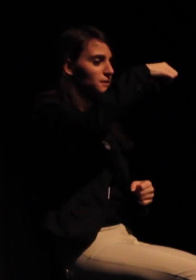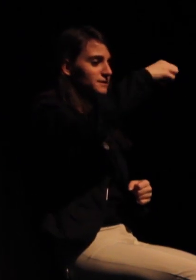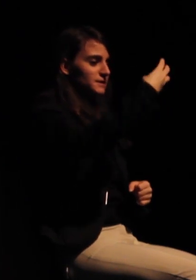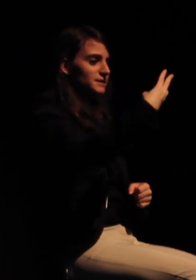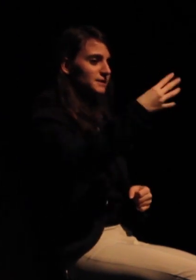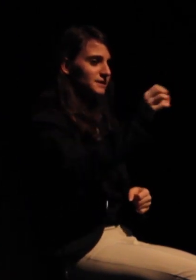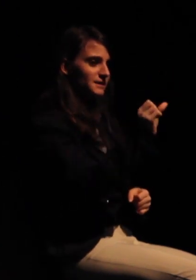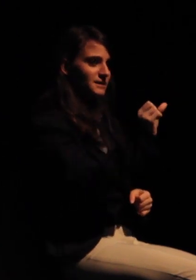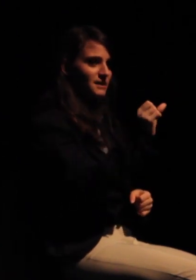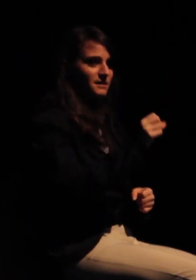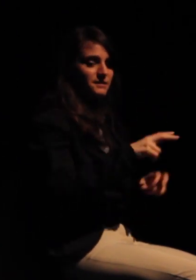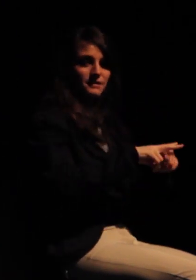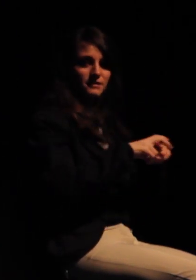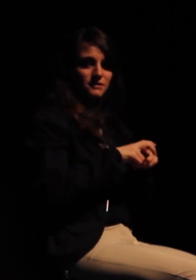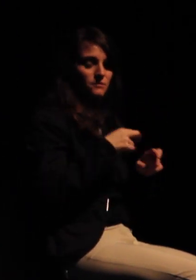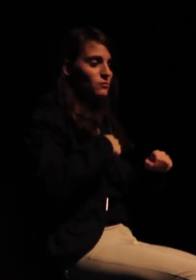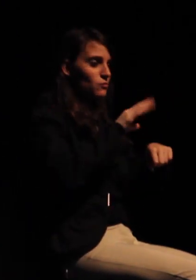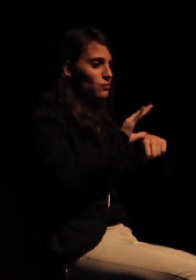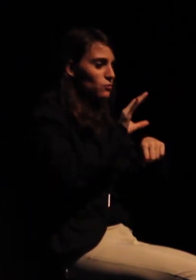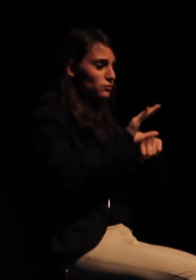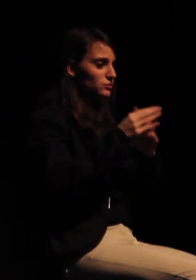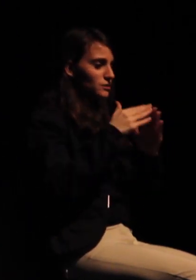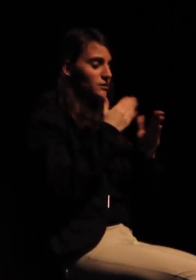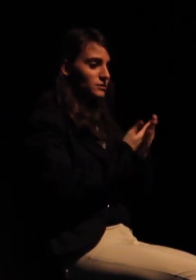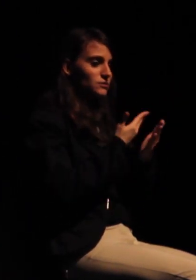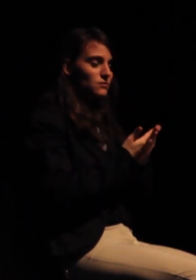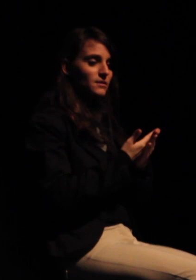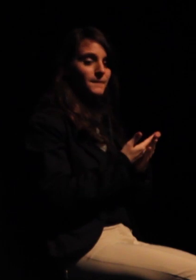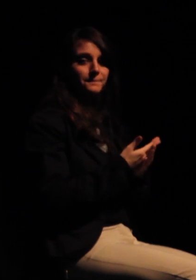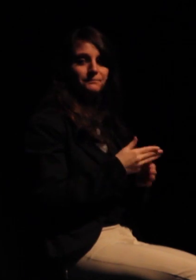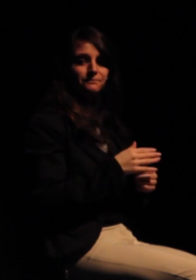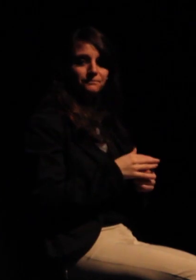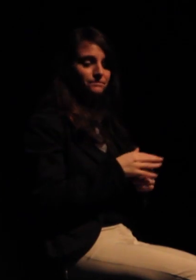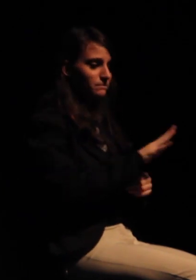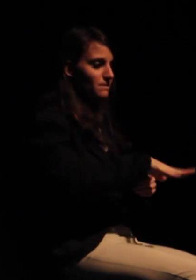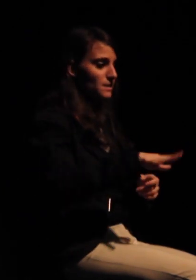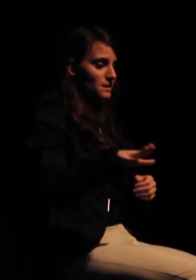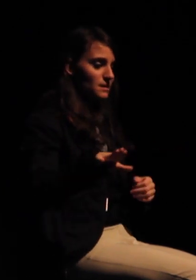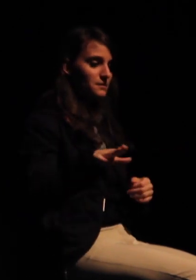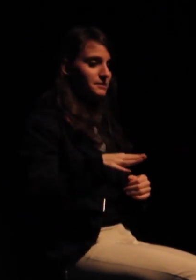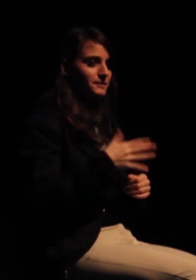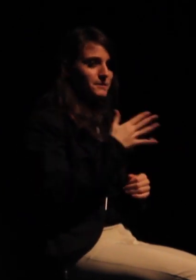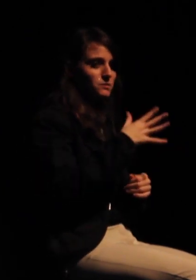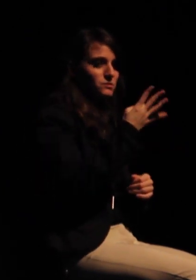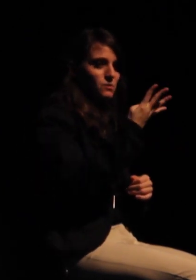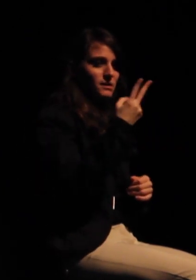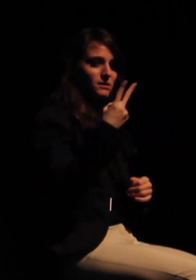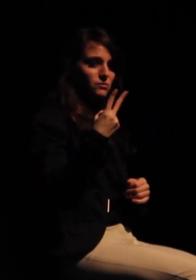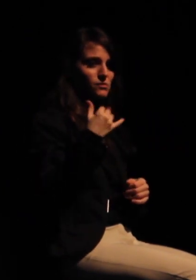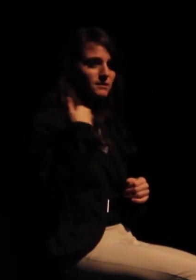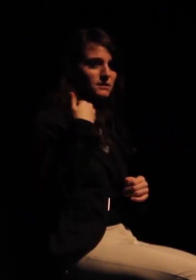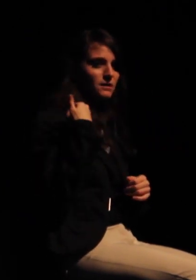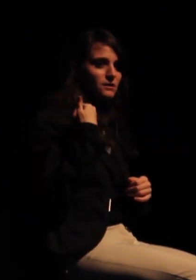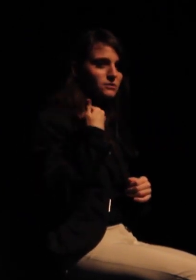1936. Portanto, eu fiz o meu curso primário ou fundamental entre 42, quando eu